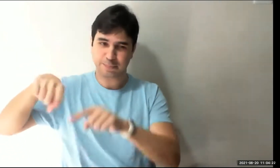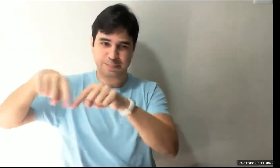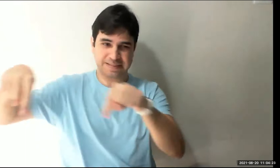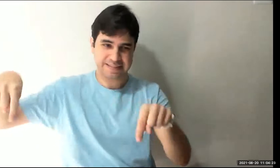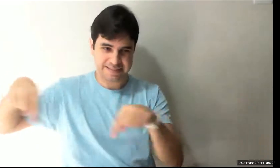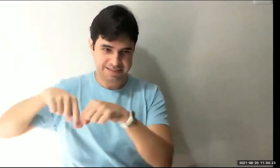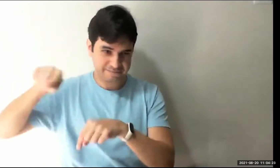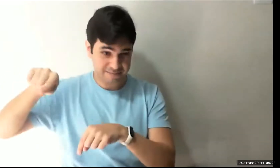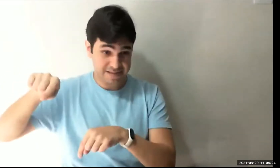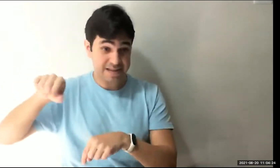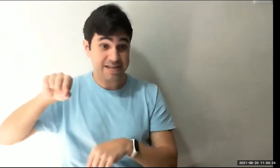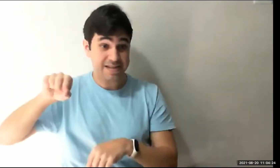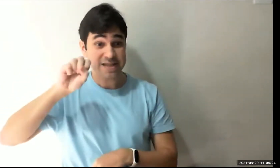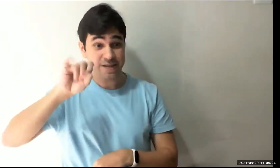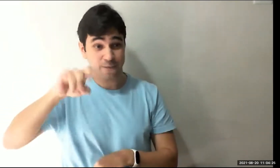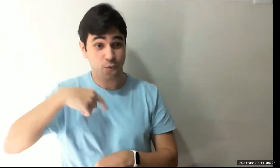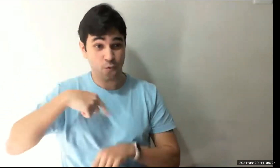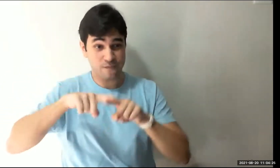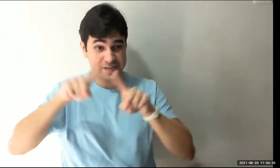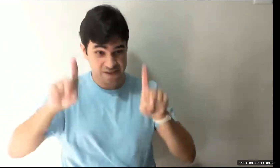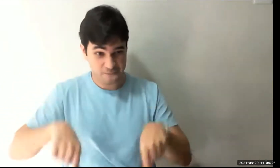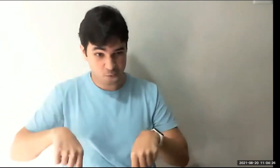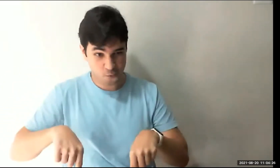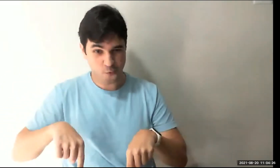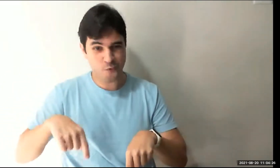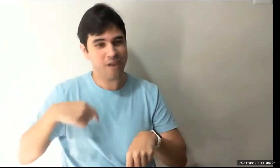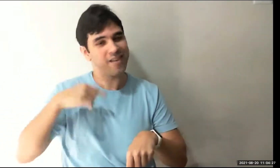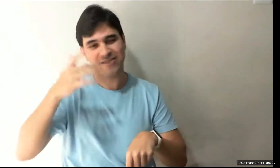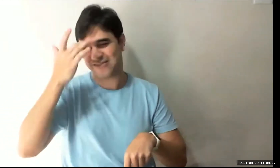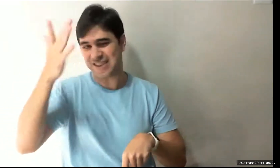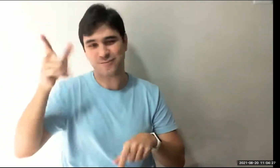escolas aqui do Rio de Janeiro, escolas municipais, CIEPs,